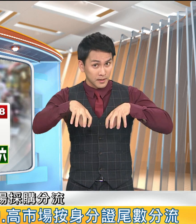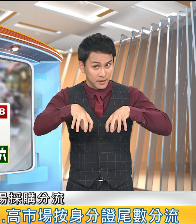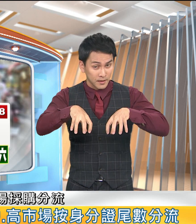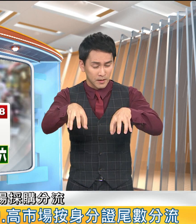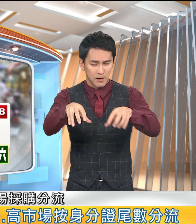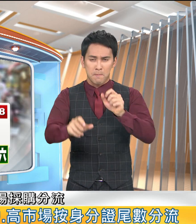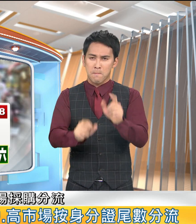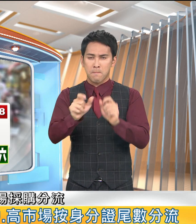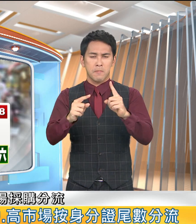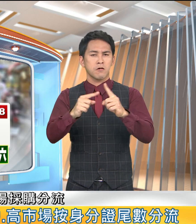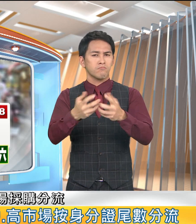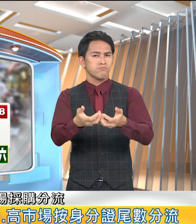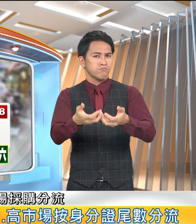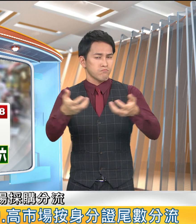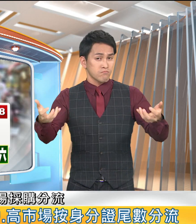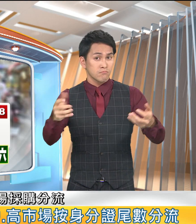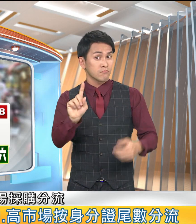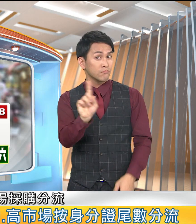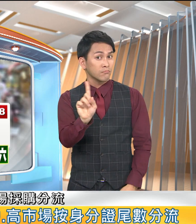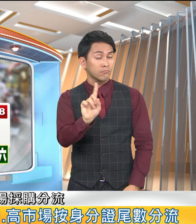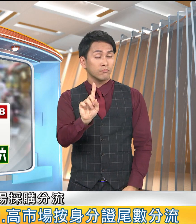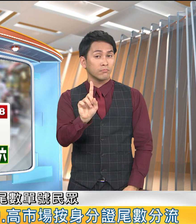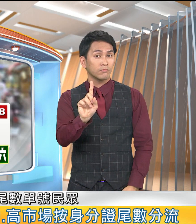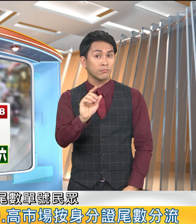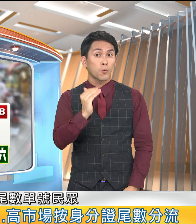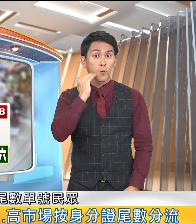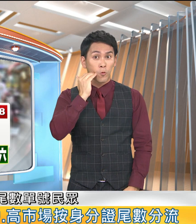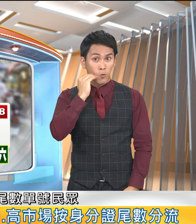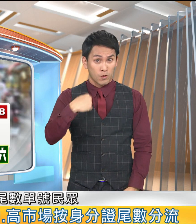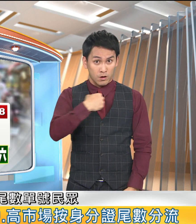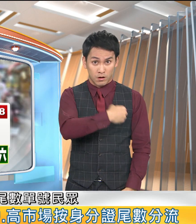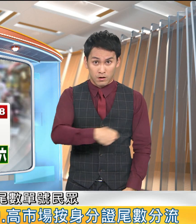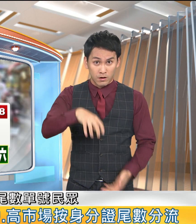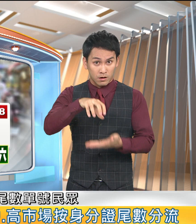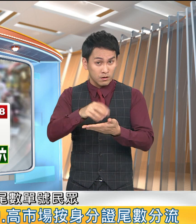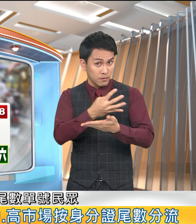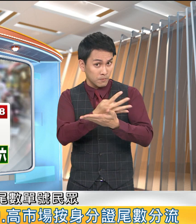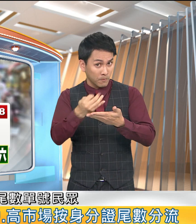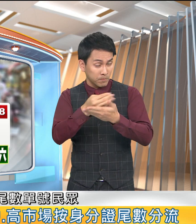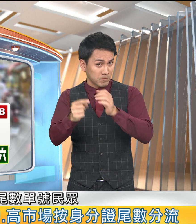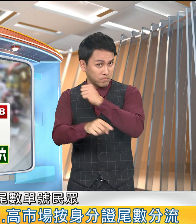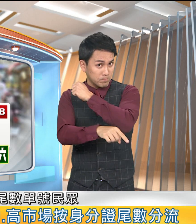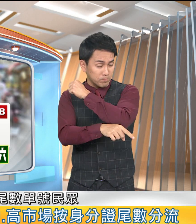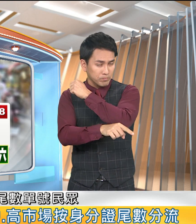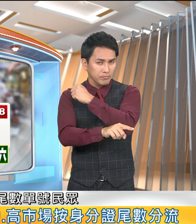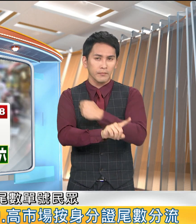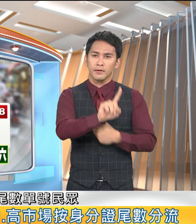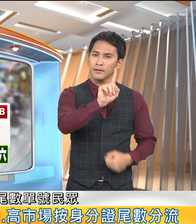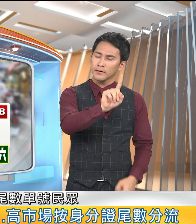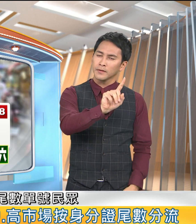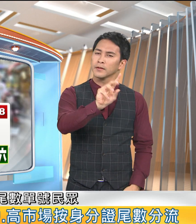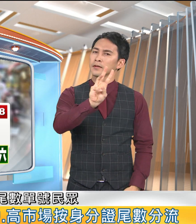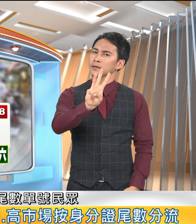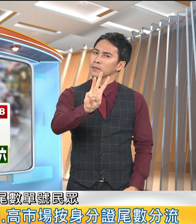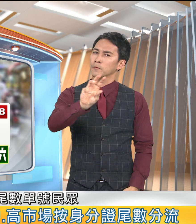统市场采购分流，也就是身份证尾数单号的民